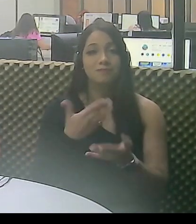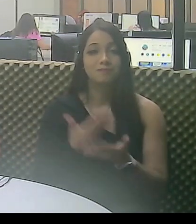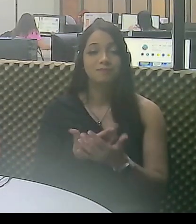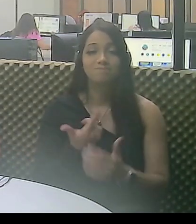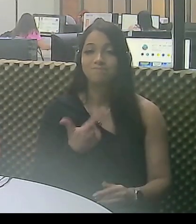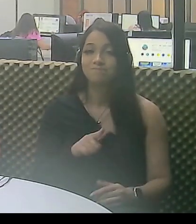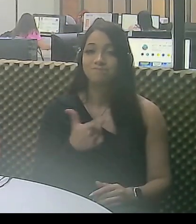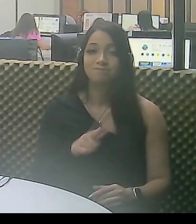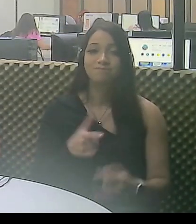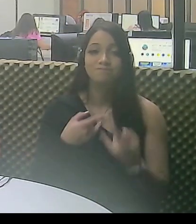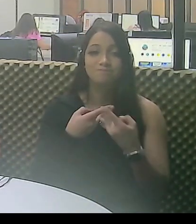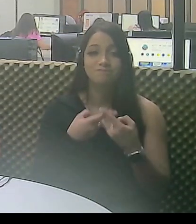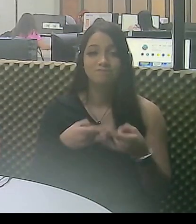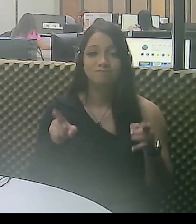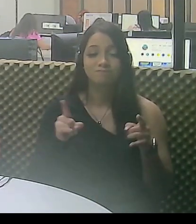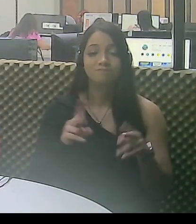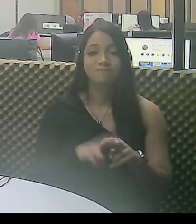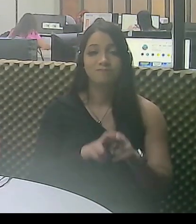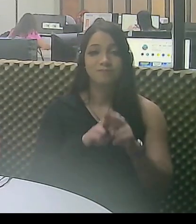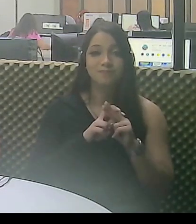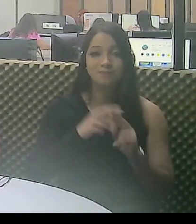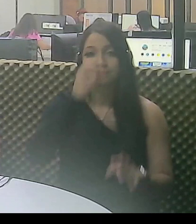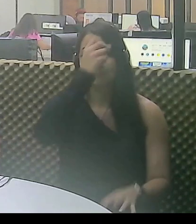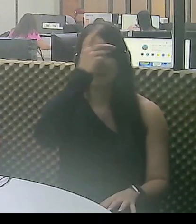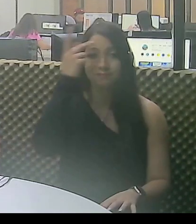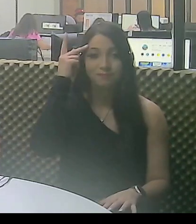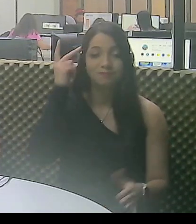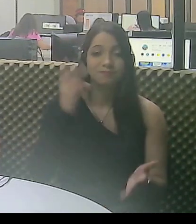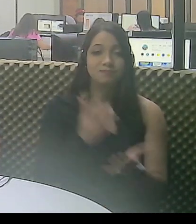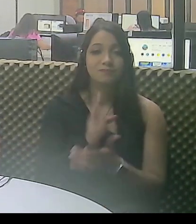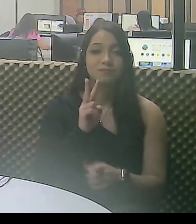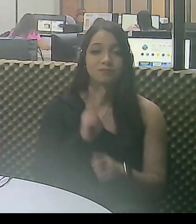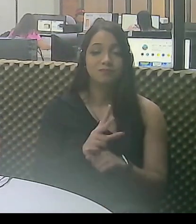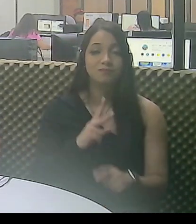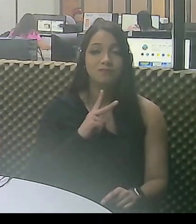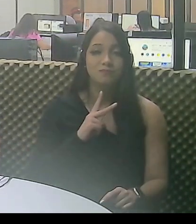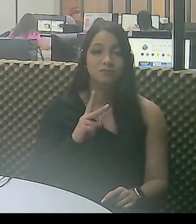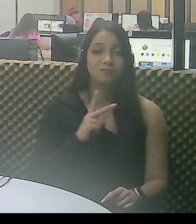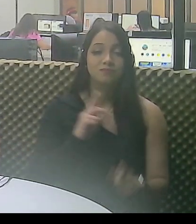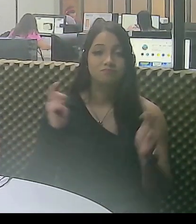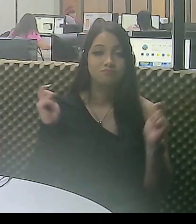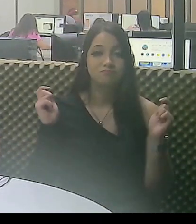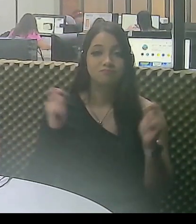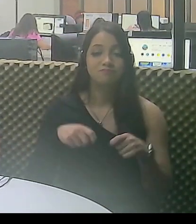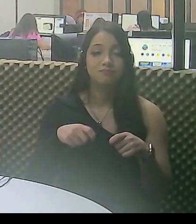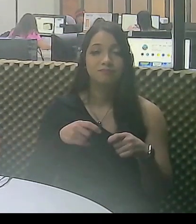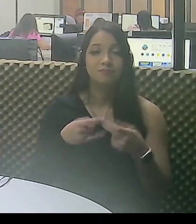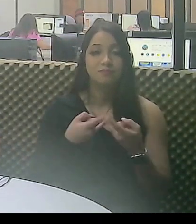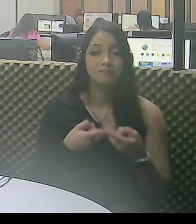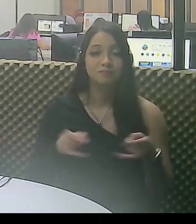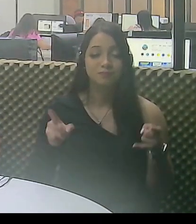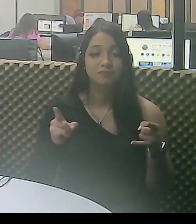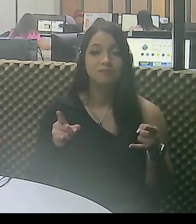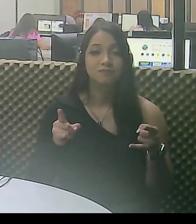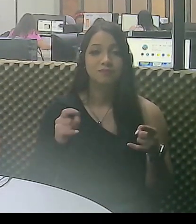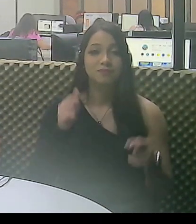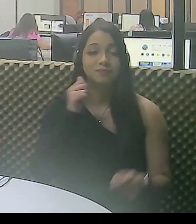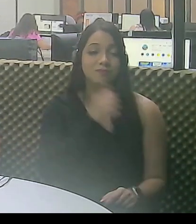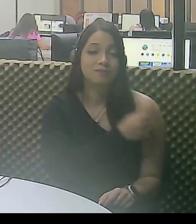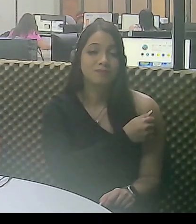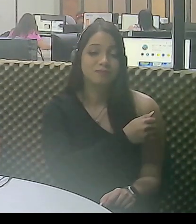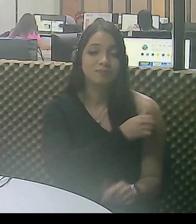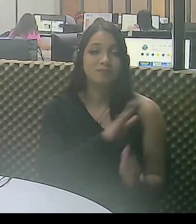não ter absorvente. Por isso, a Prefeitura lançou o programa Cuidado Íntimo. Ele garante acesso a absorventes para alunas da